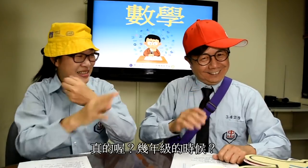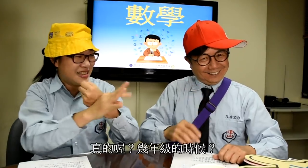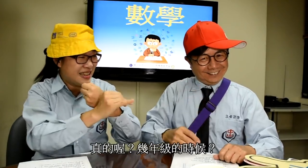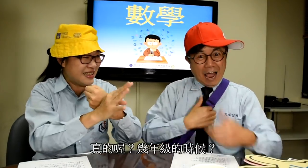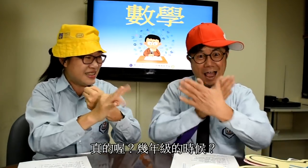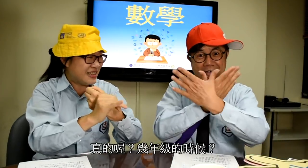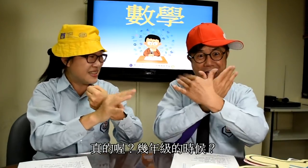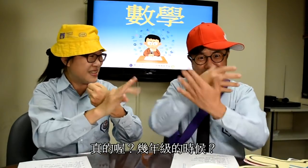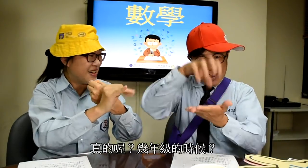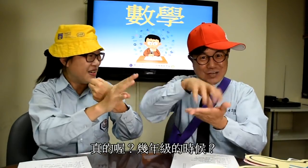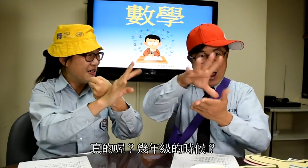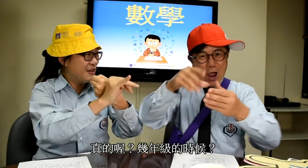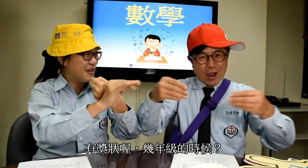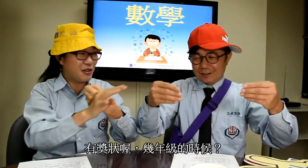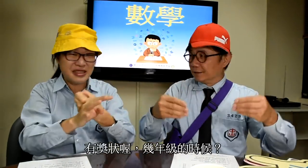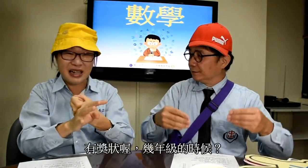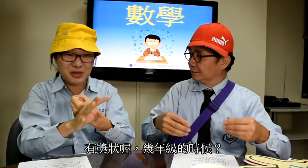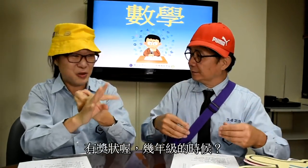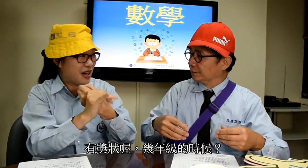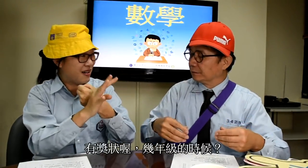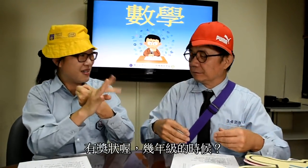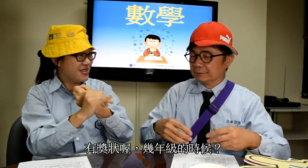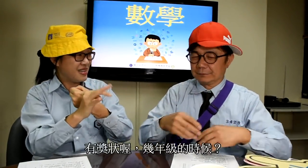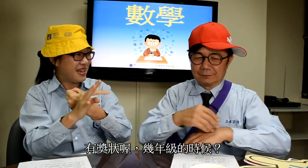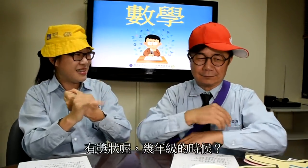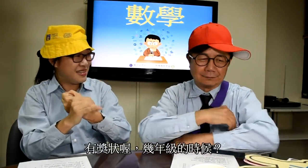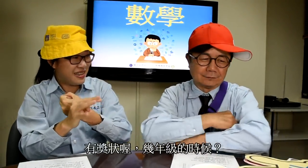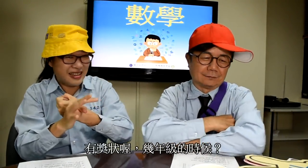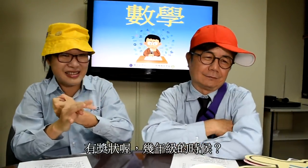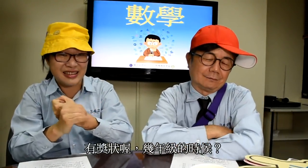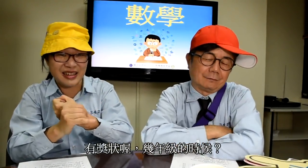几年级的时候有奖状哦，几年级的时候